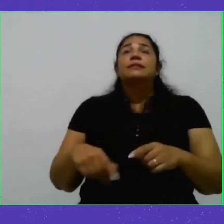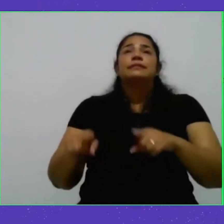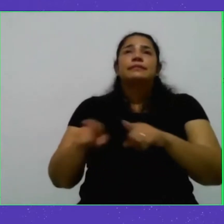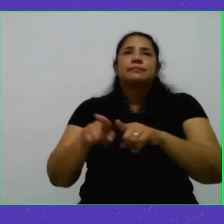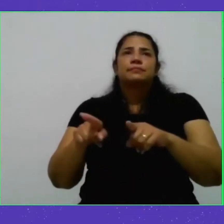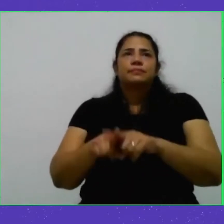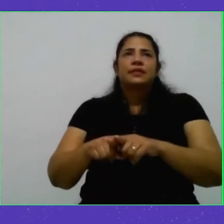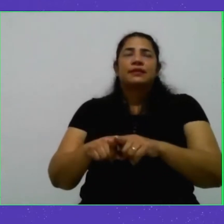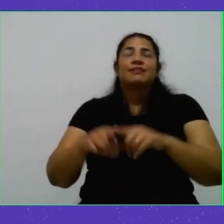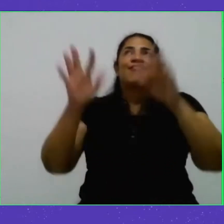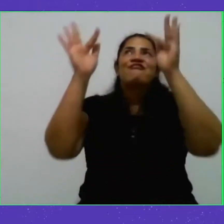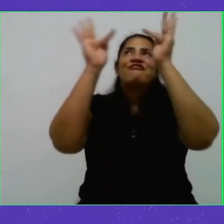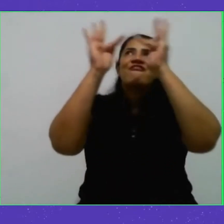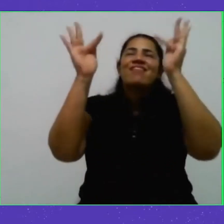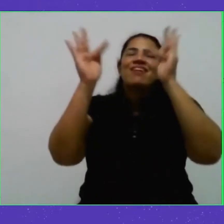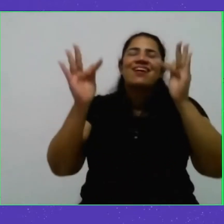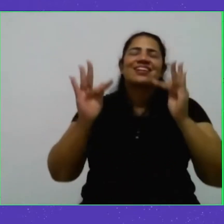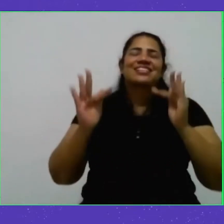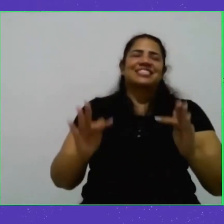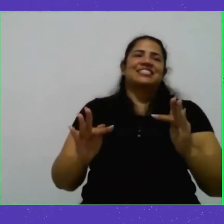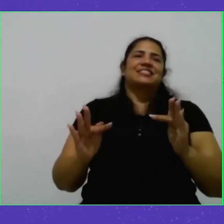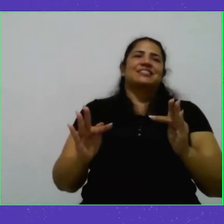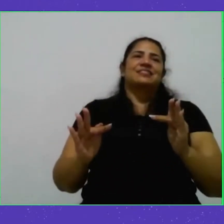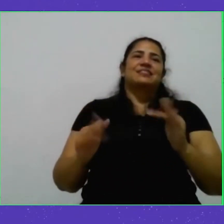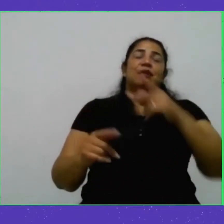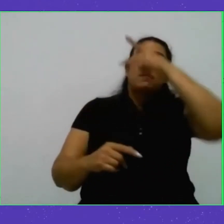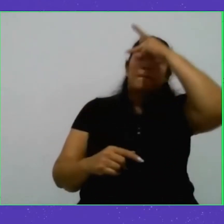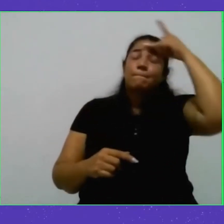humilde. É você?